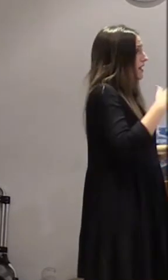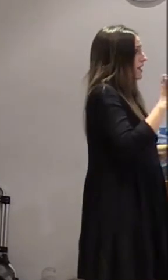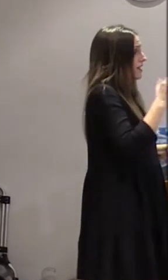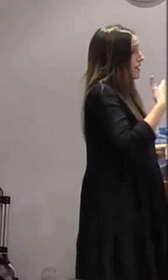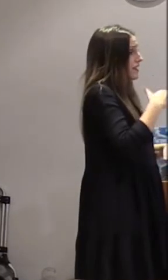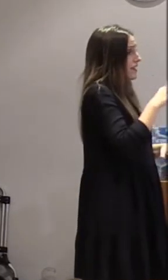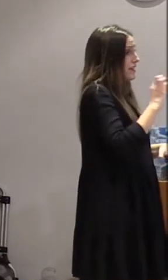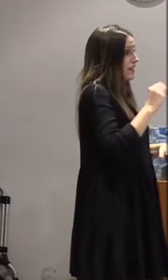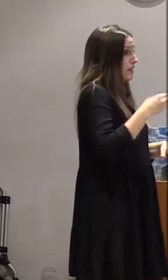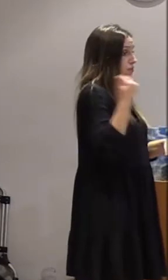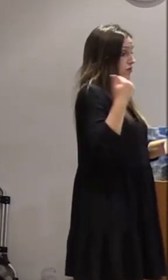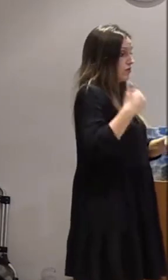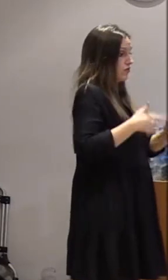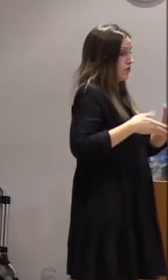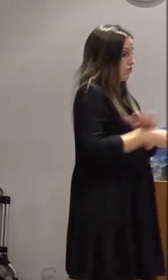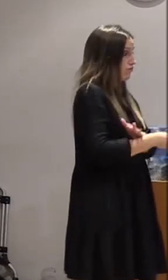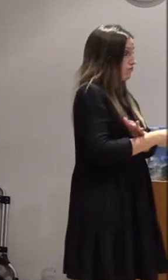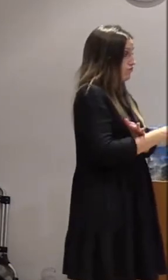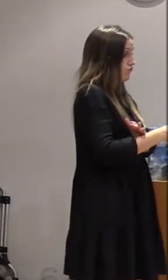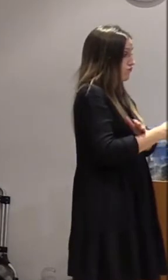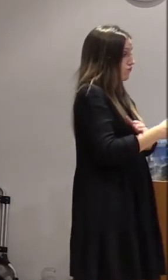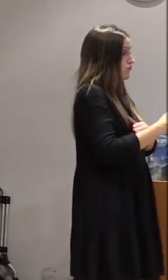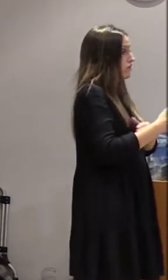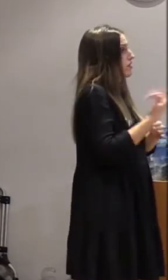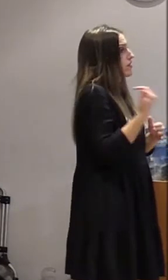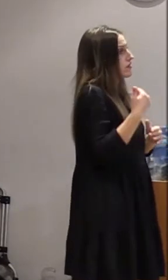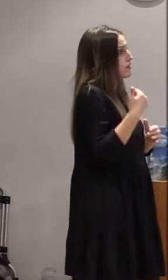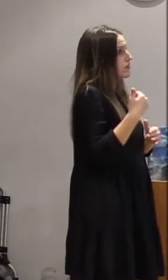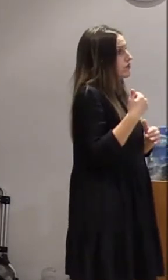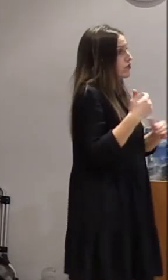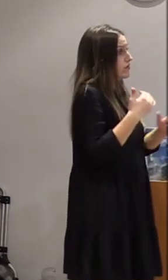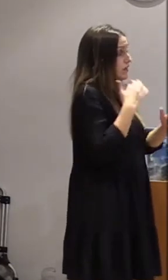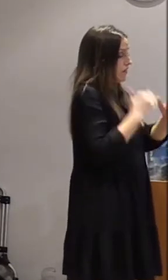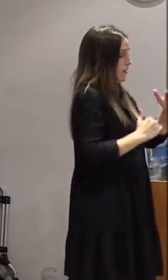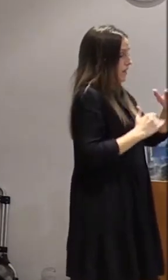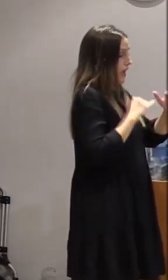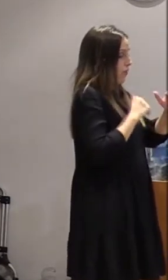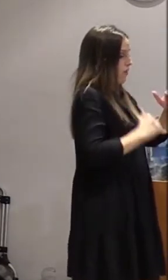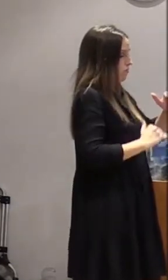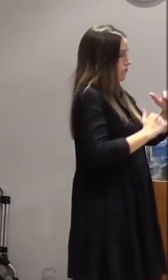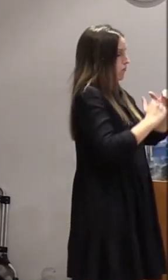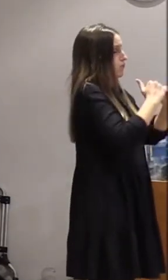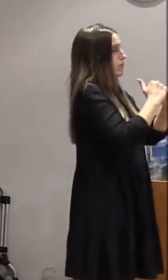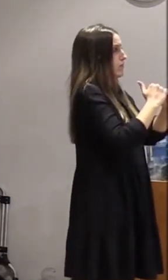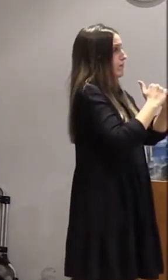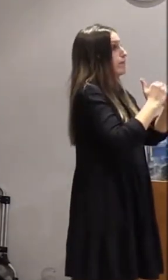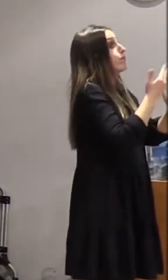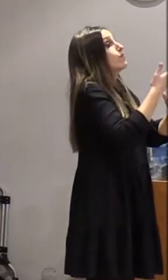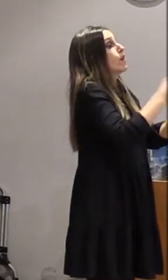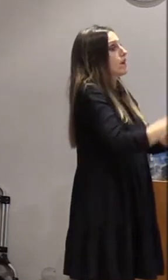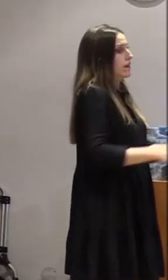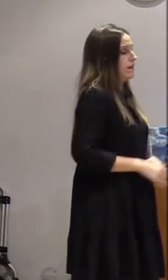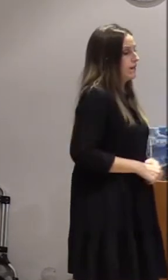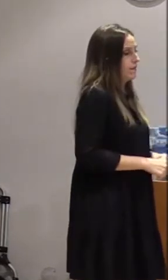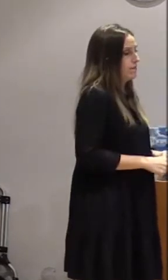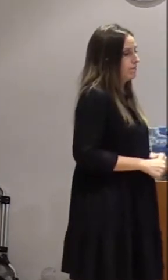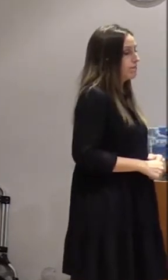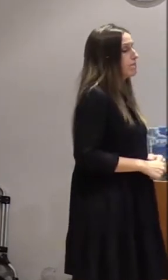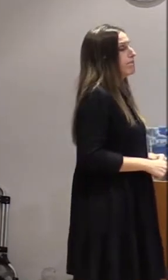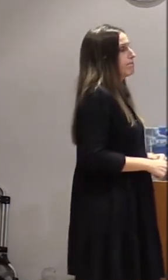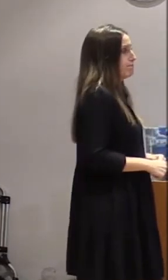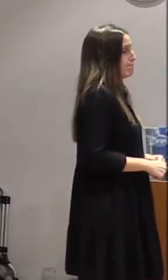crecidas se lleve ese puente, tiene que ser una buena crecida. Pues la hubo. Hubo esa